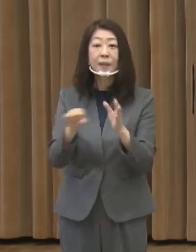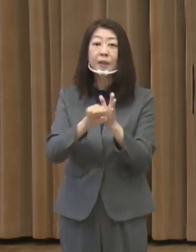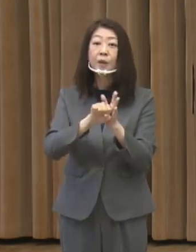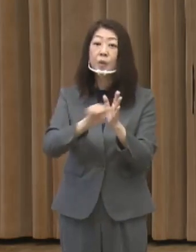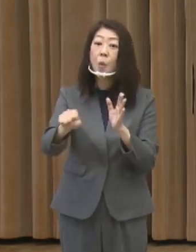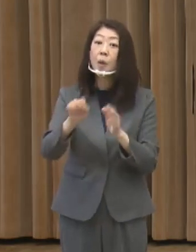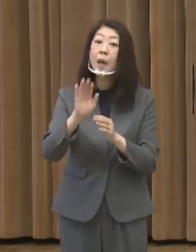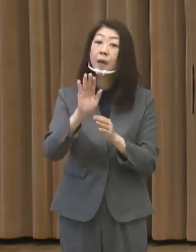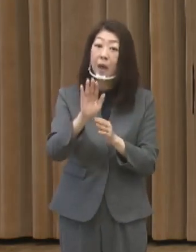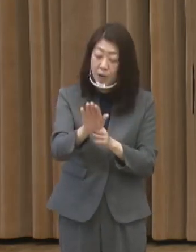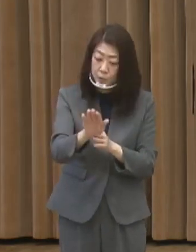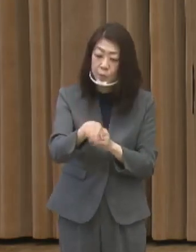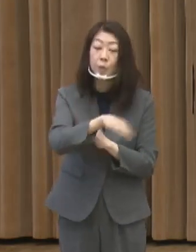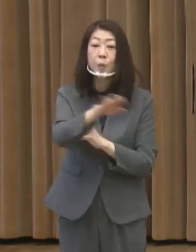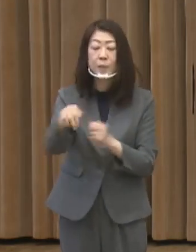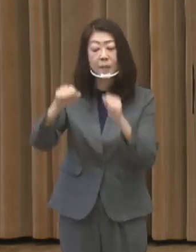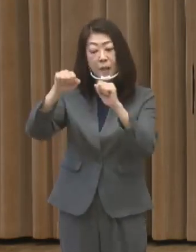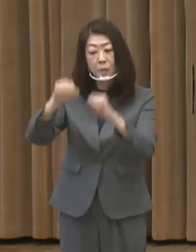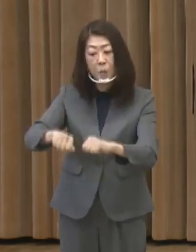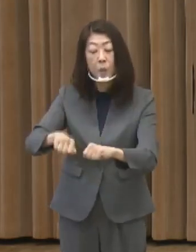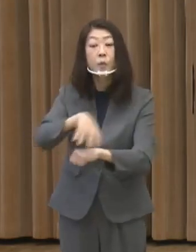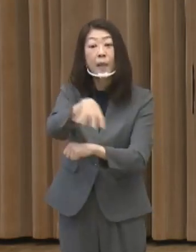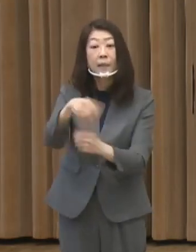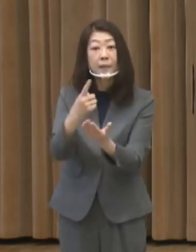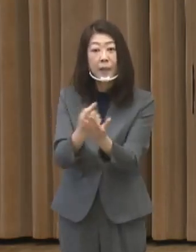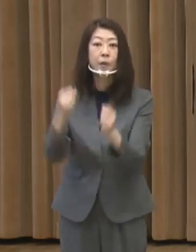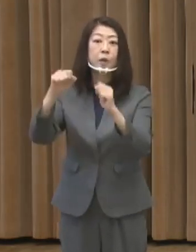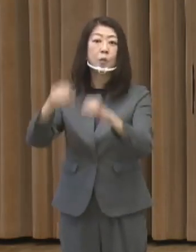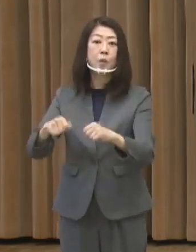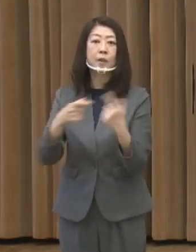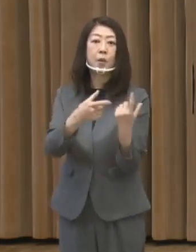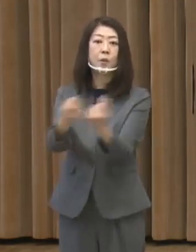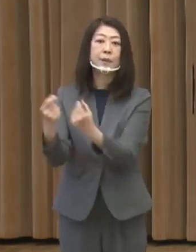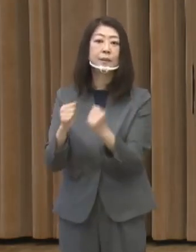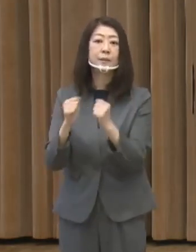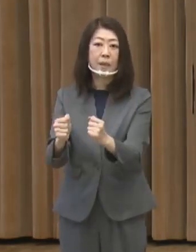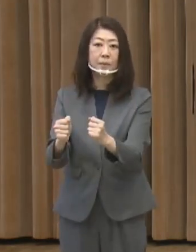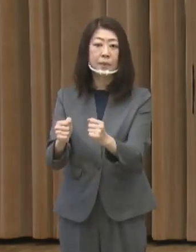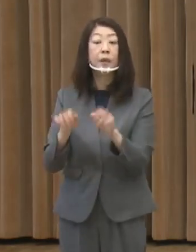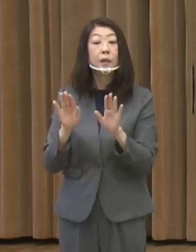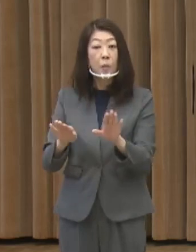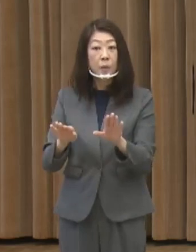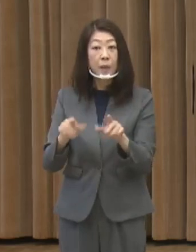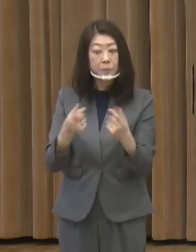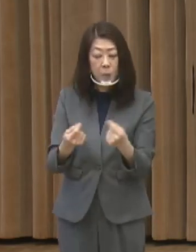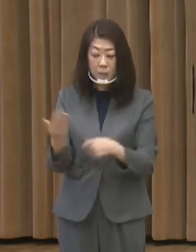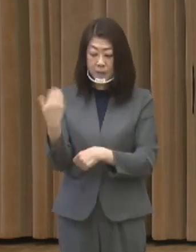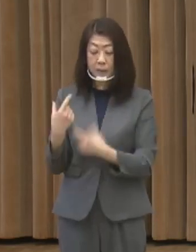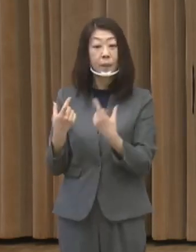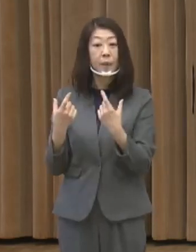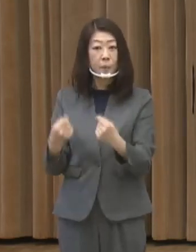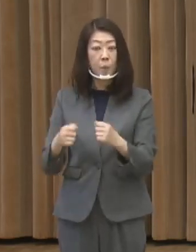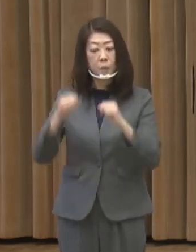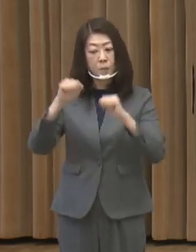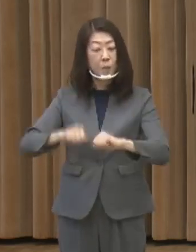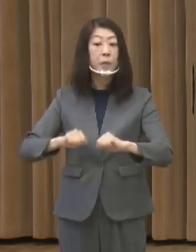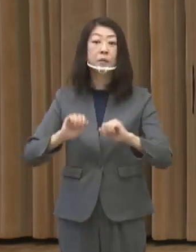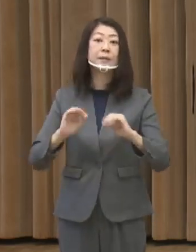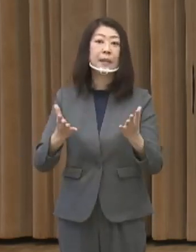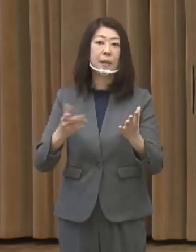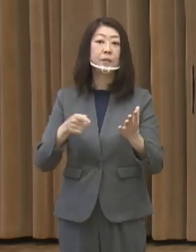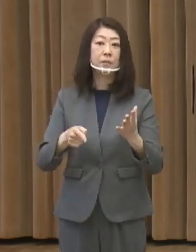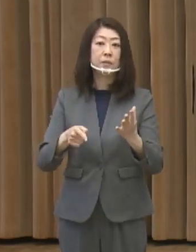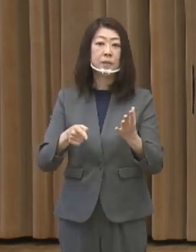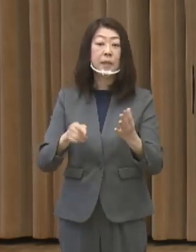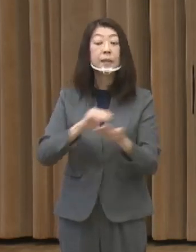合意ができる部分についてはやりましょうという話であり、前回も今回もありません。ちなみに埼玉県は県境を越えた